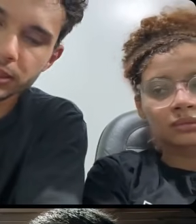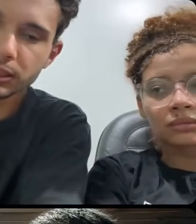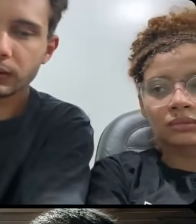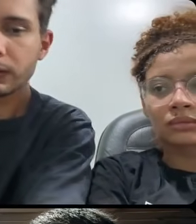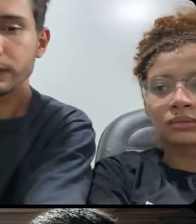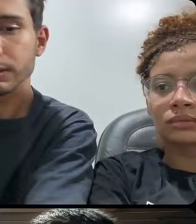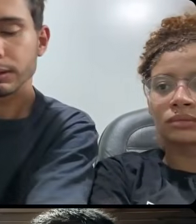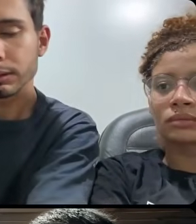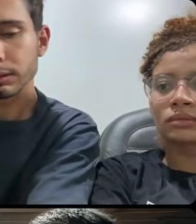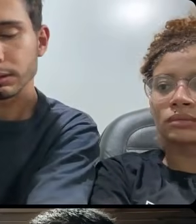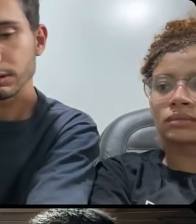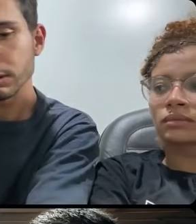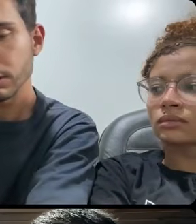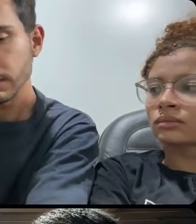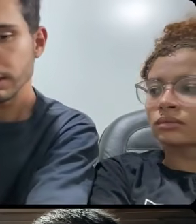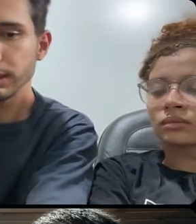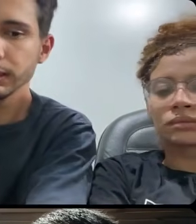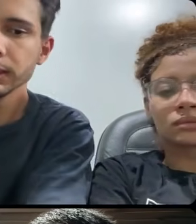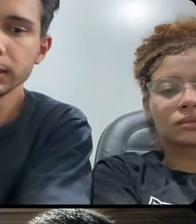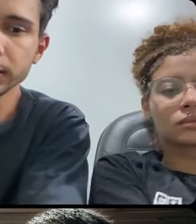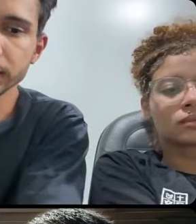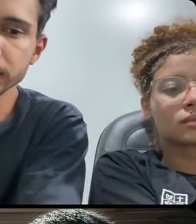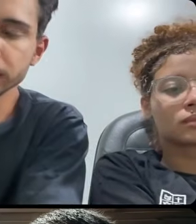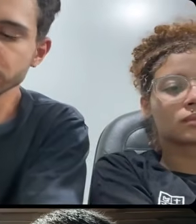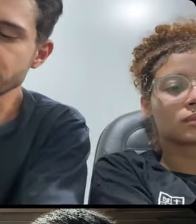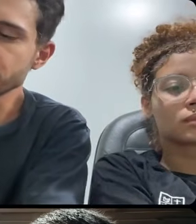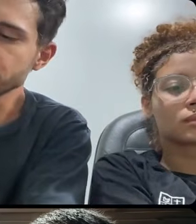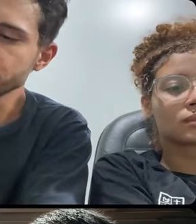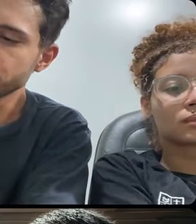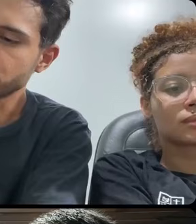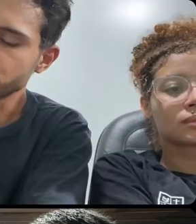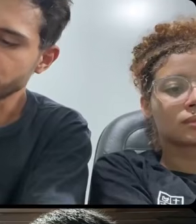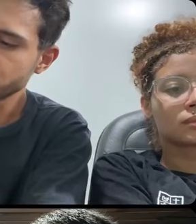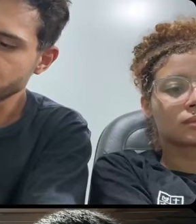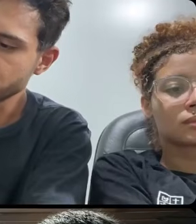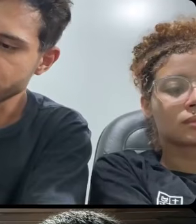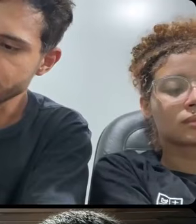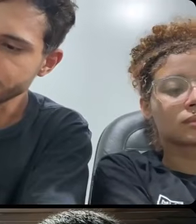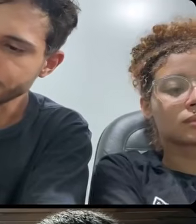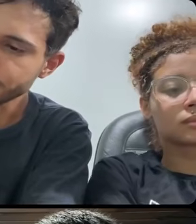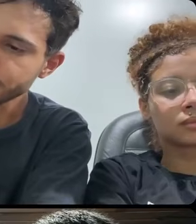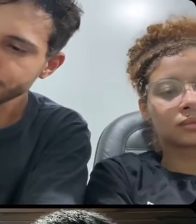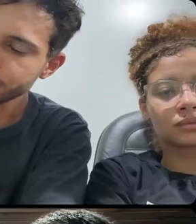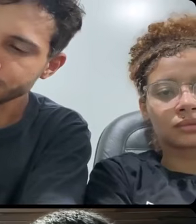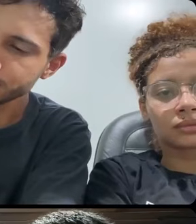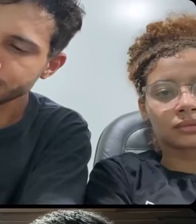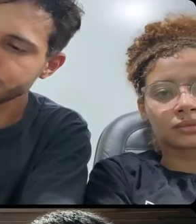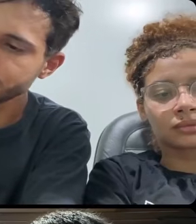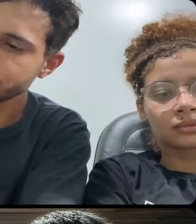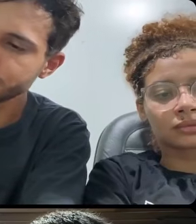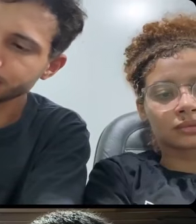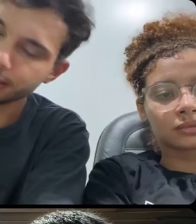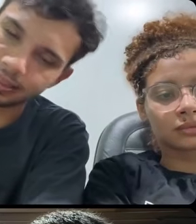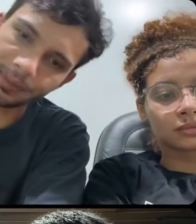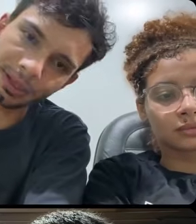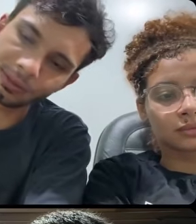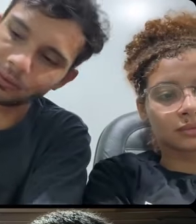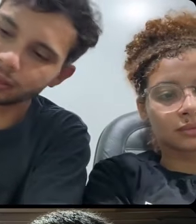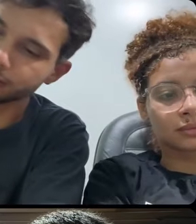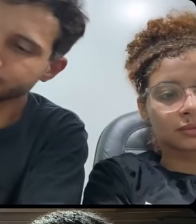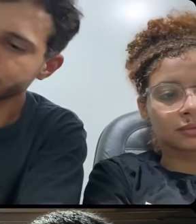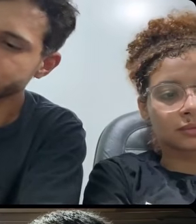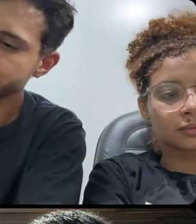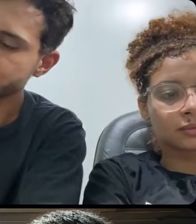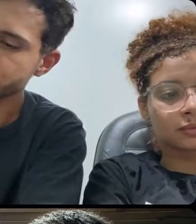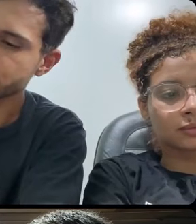em 2019, eu entrei. E foi nesse ano, né, como que eu comecei a trabalhar, que eu comecei a sair pra